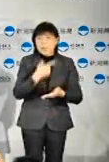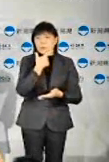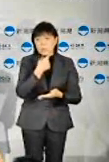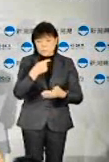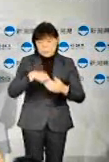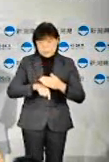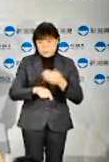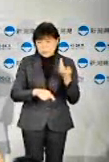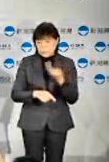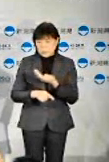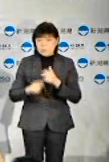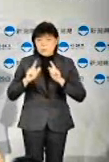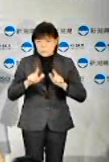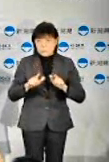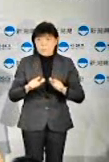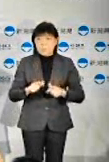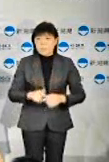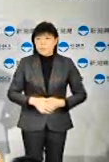通りそうだと思いますね。